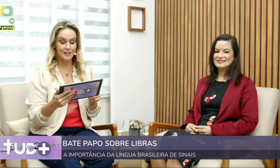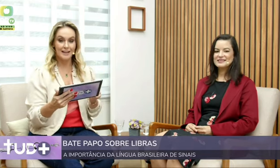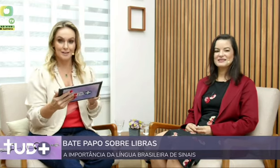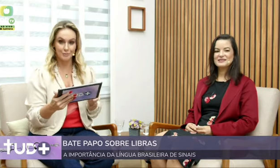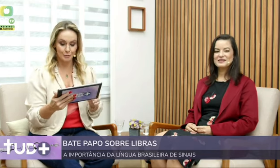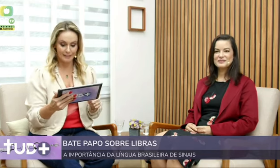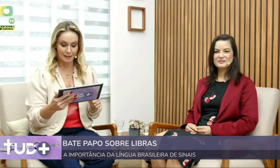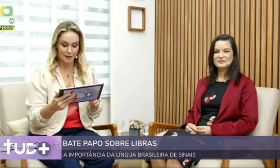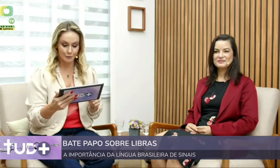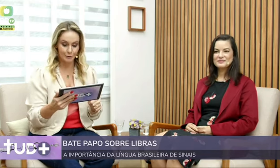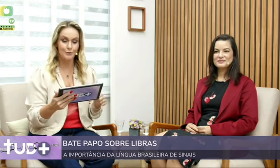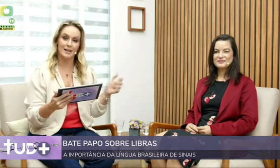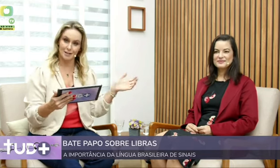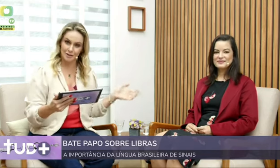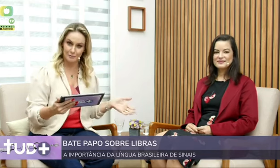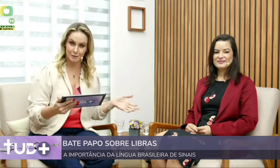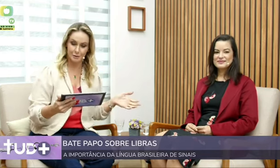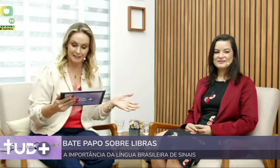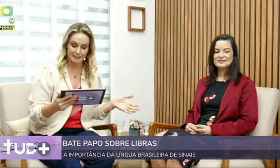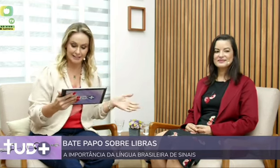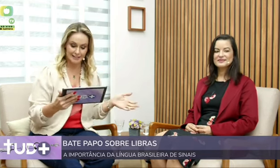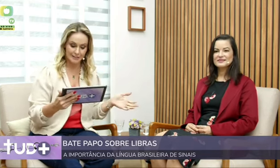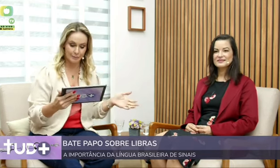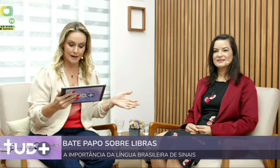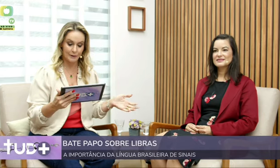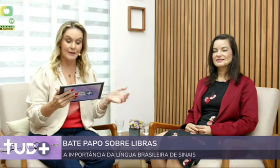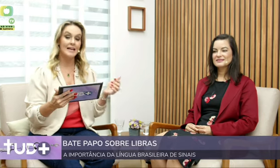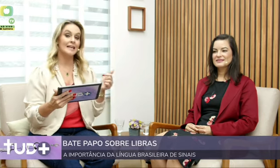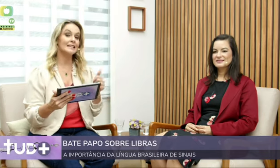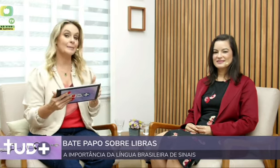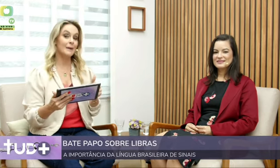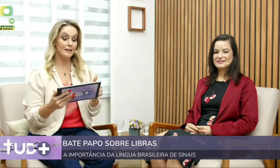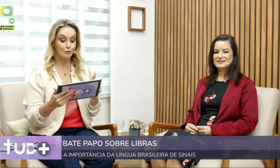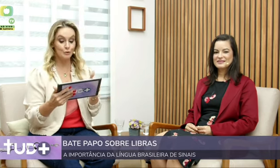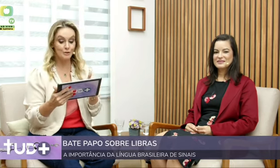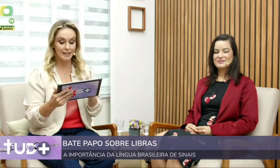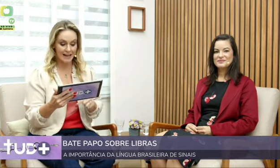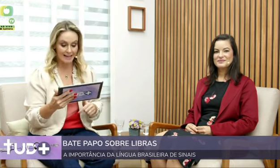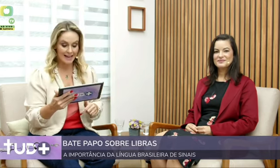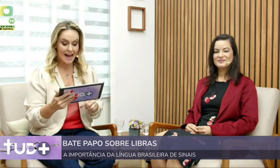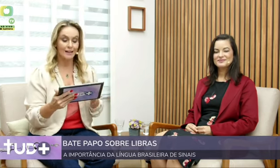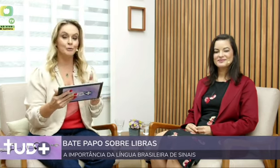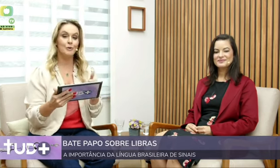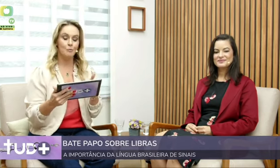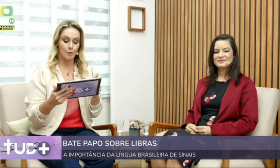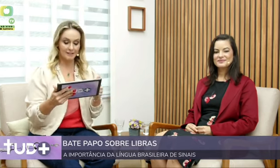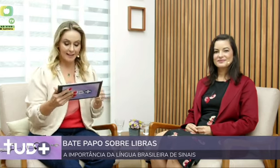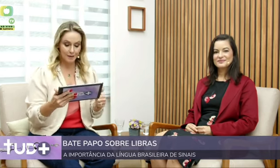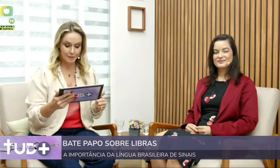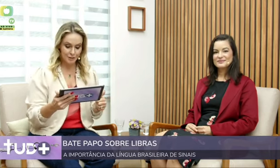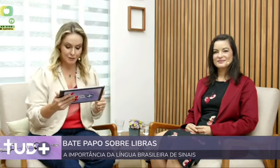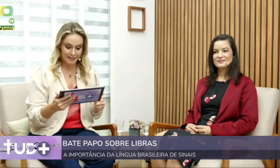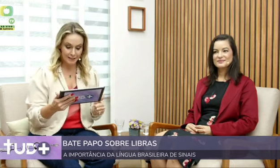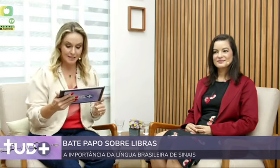professora da rede pública em Guarulhos, na região metropolitana aqui de São Paulo, e também do Senai. Atua como intérprete de